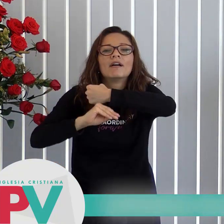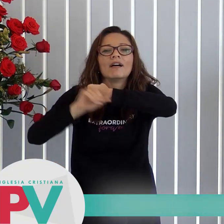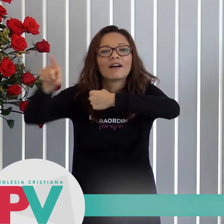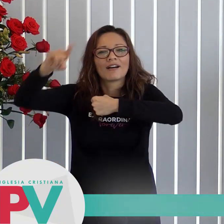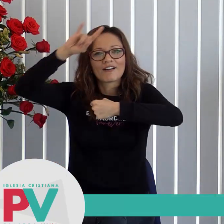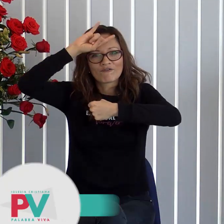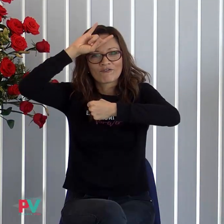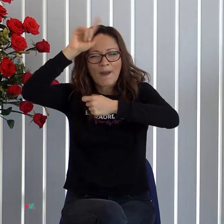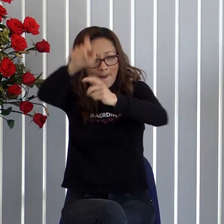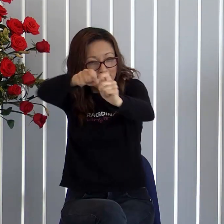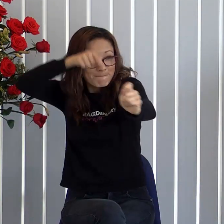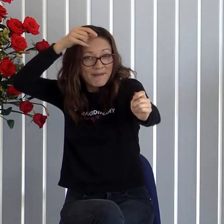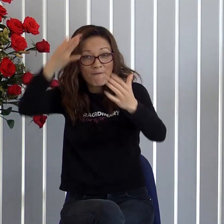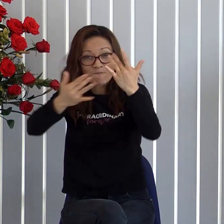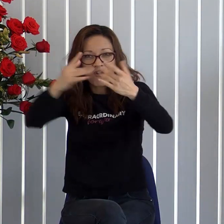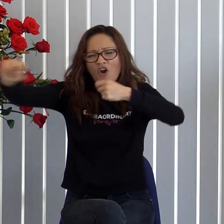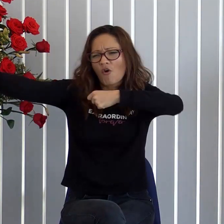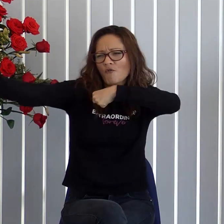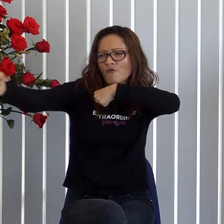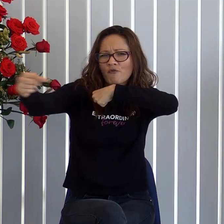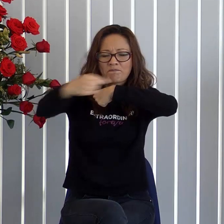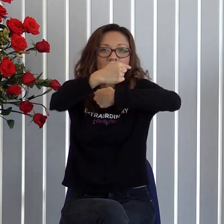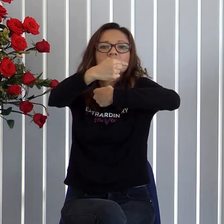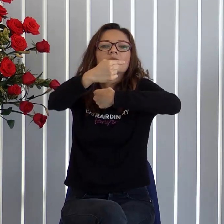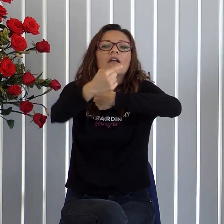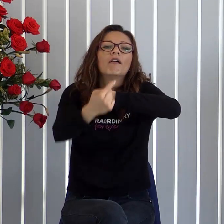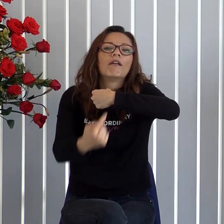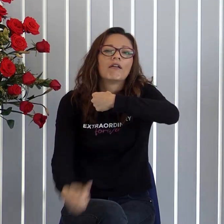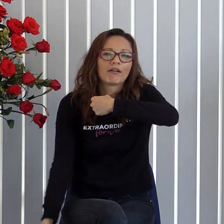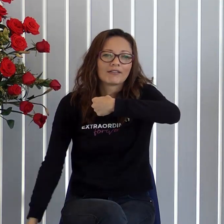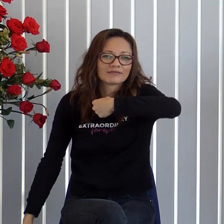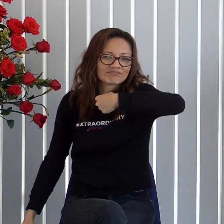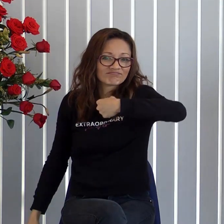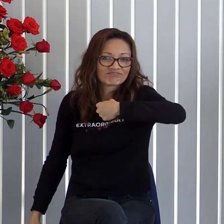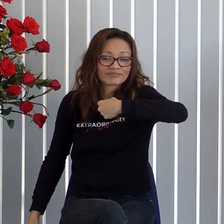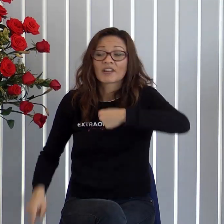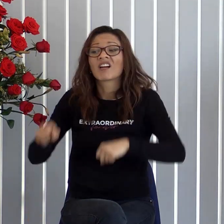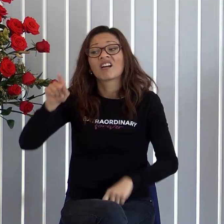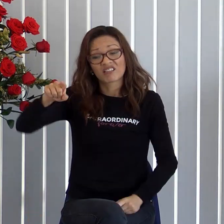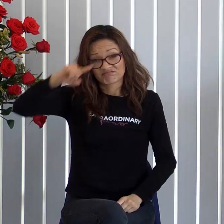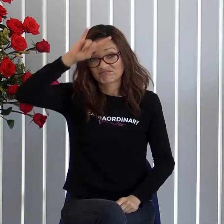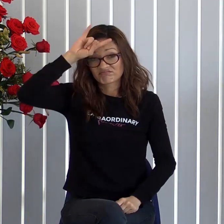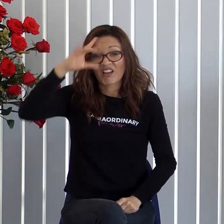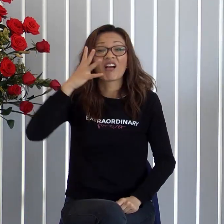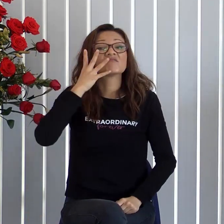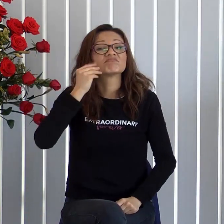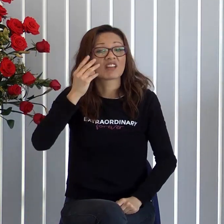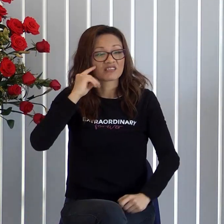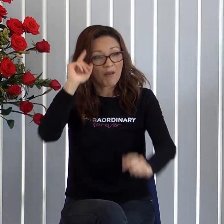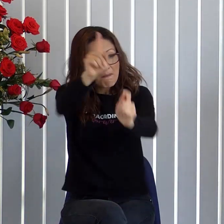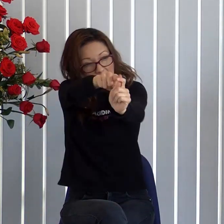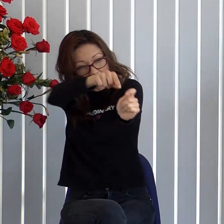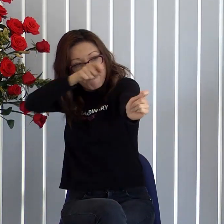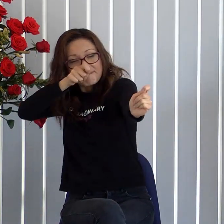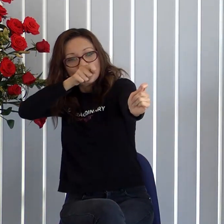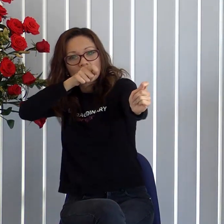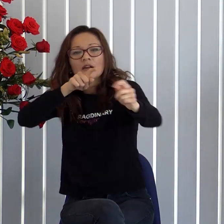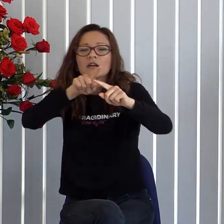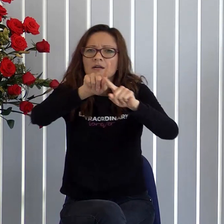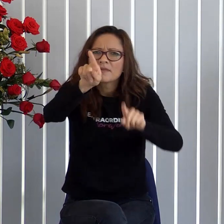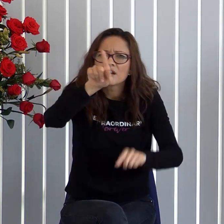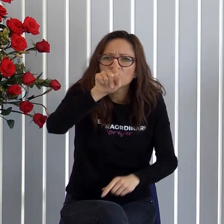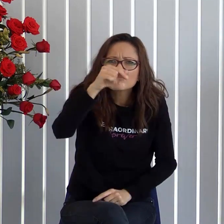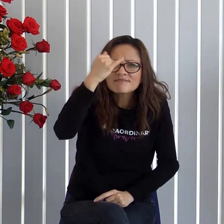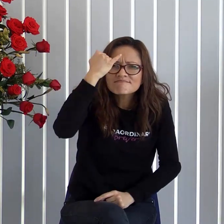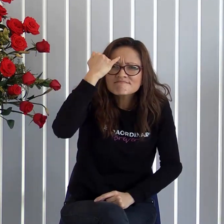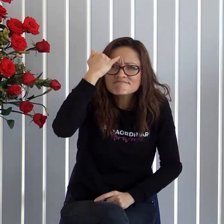de fuego del maligno. Ojo, él es experto en puntería. Pero usted se